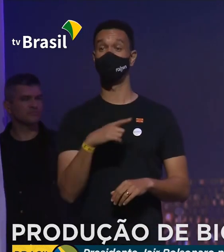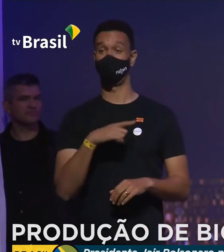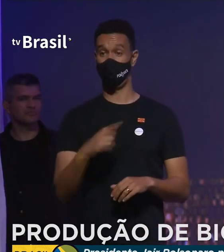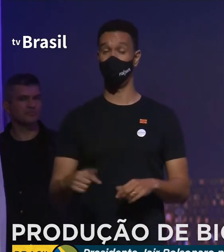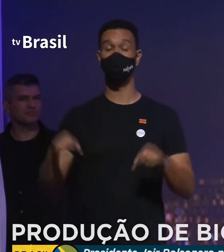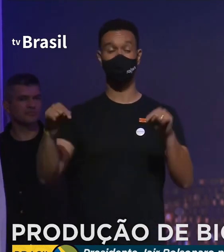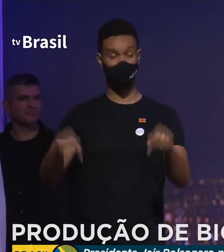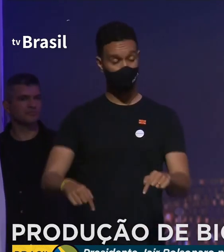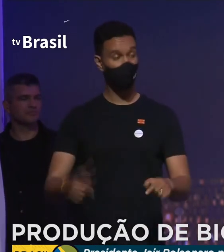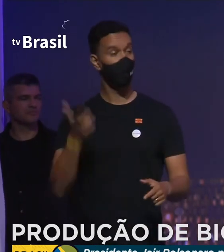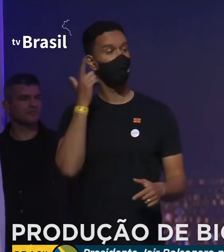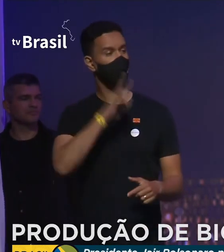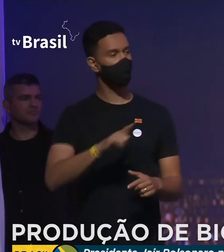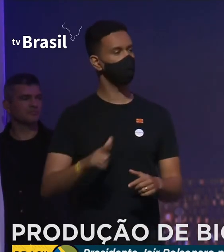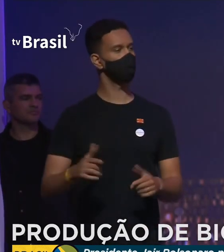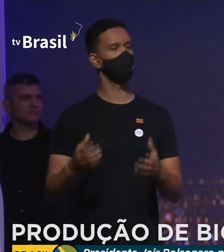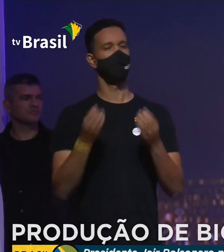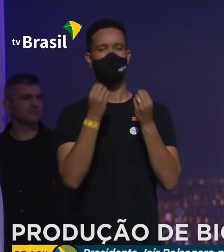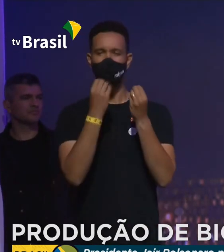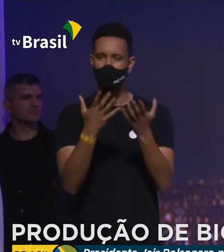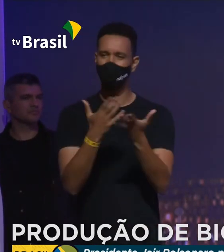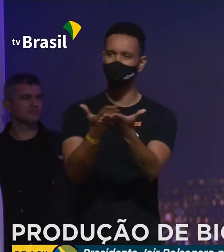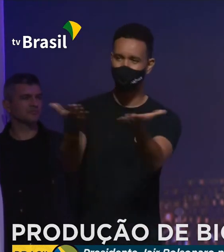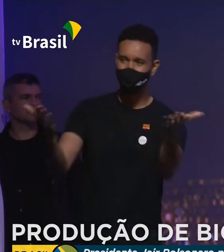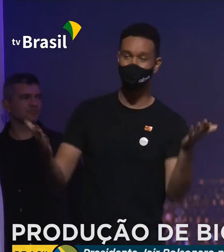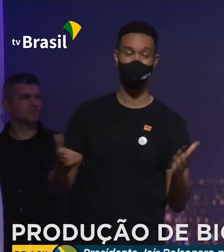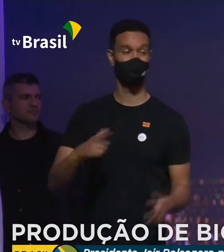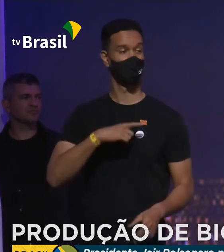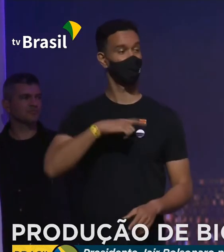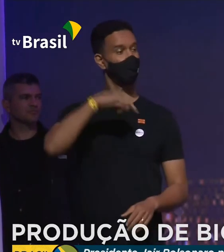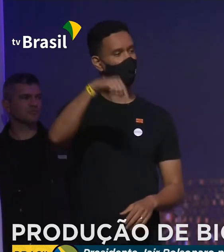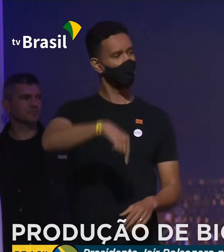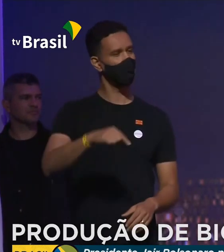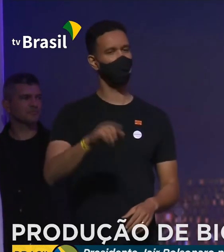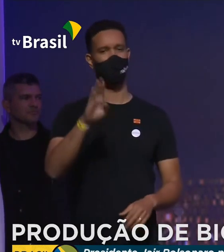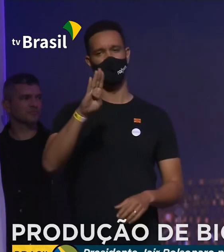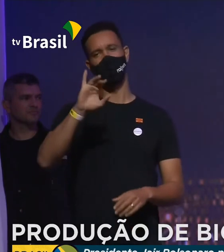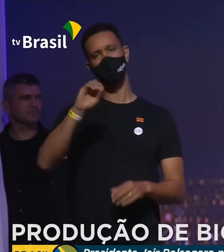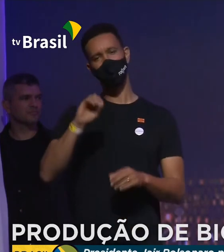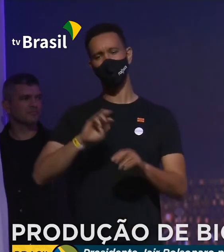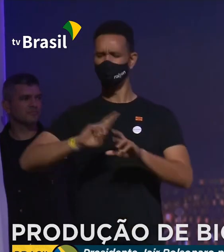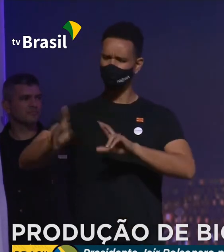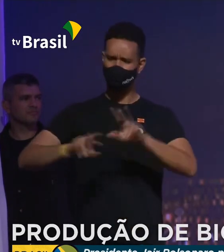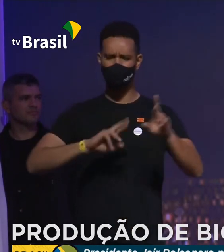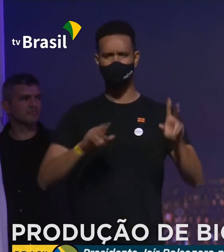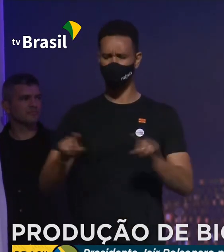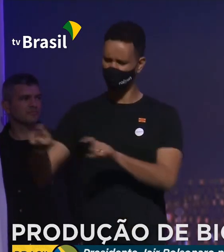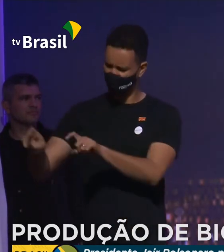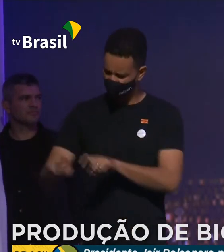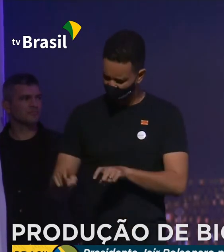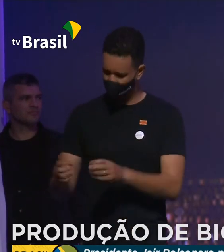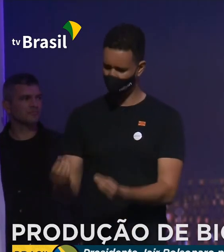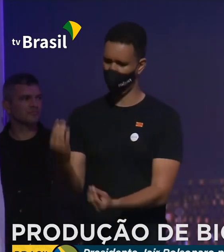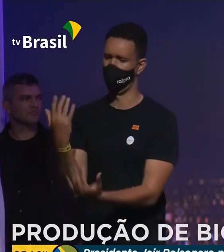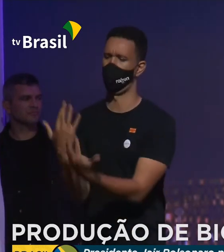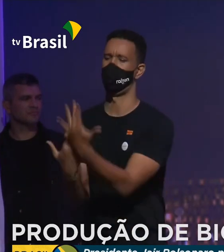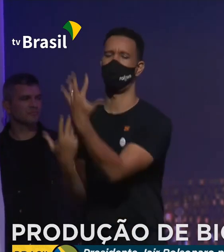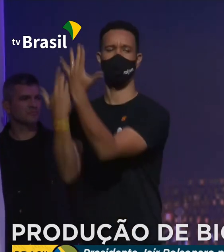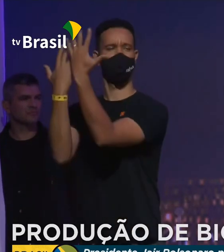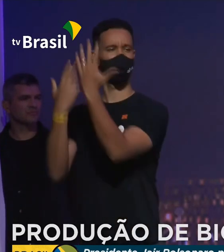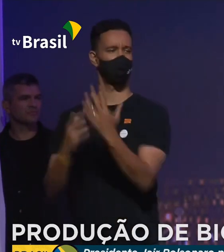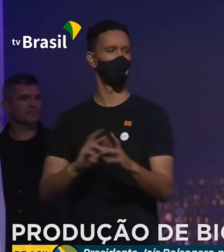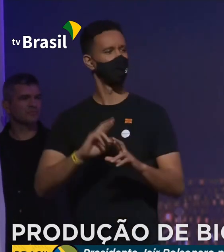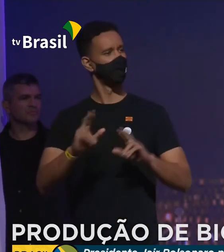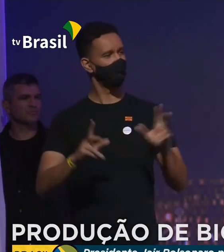têm. Além do povo maravilhoso, temos aqui biodiversidade, terras agricultáveis, recursos